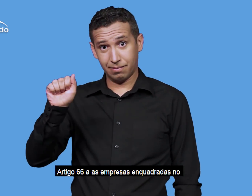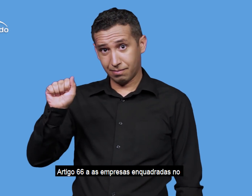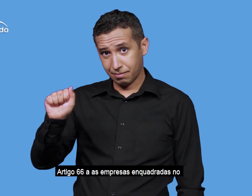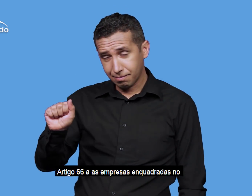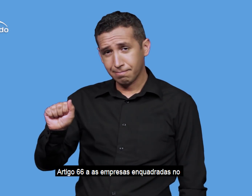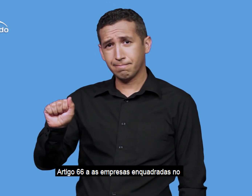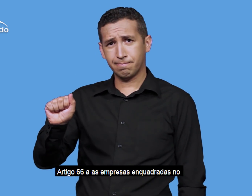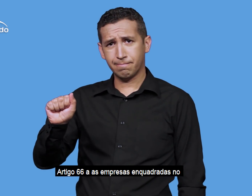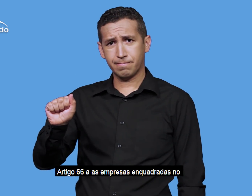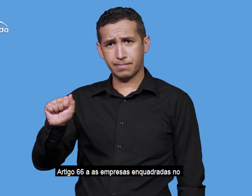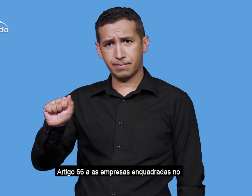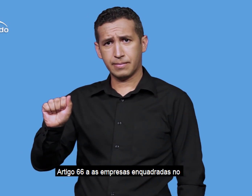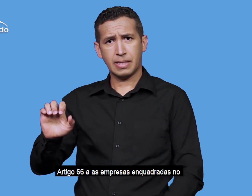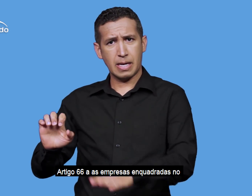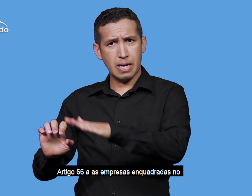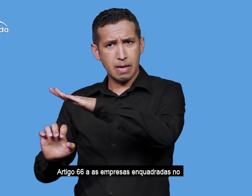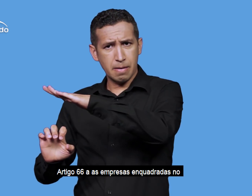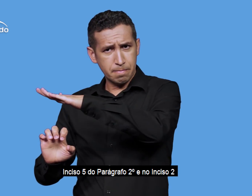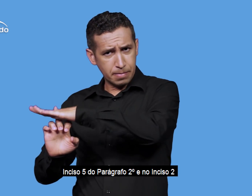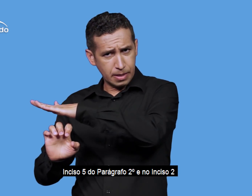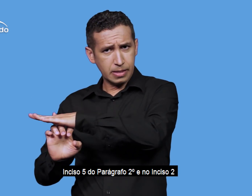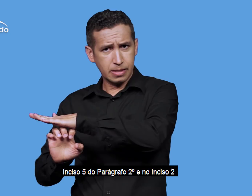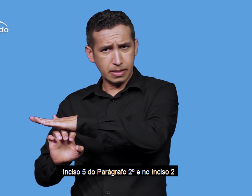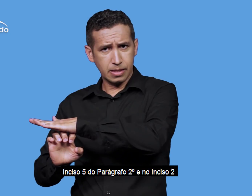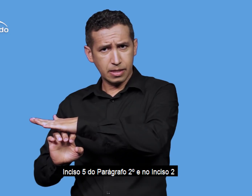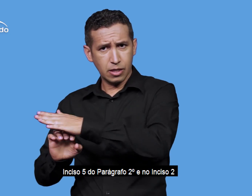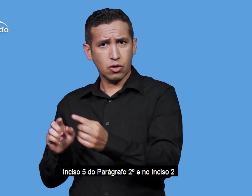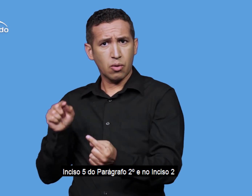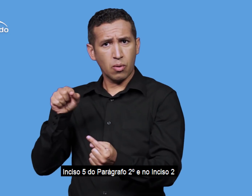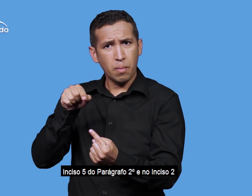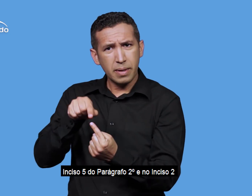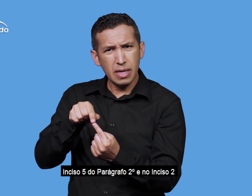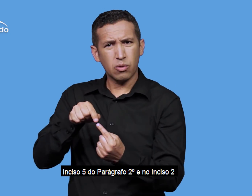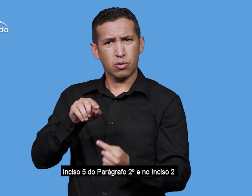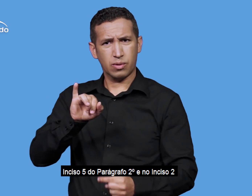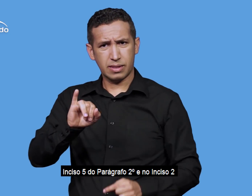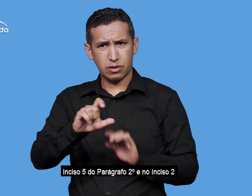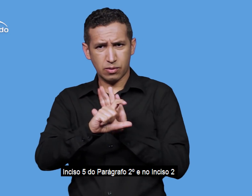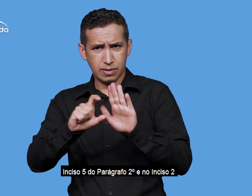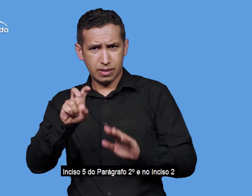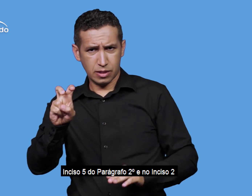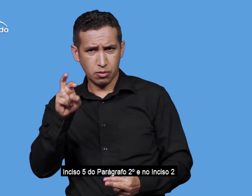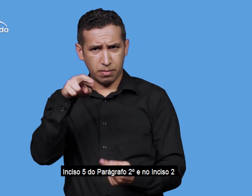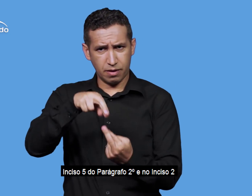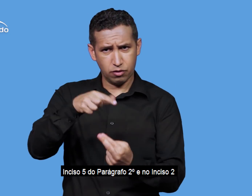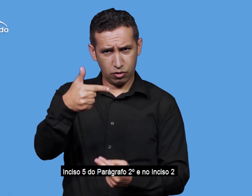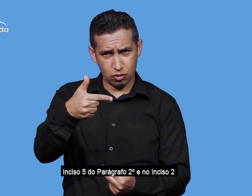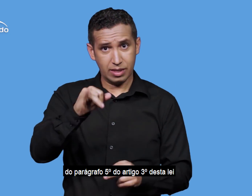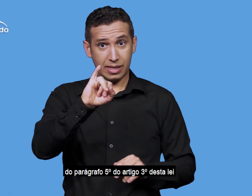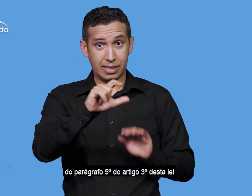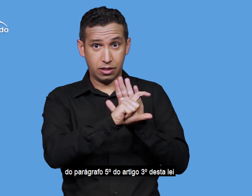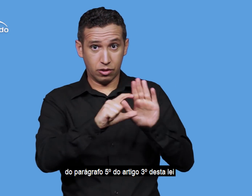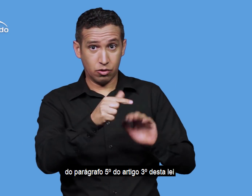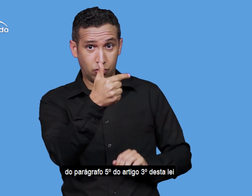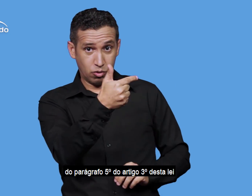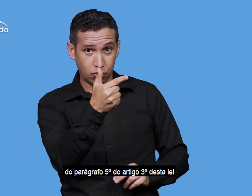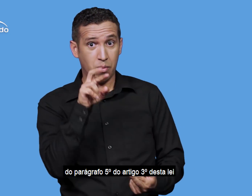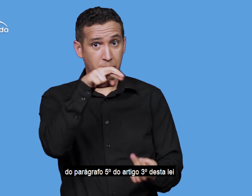a as empresas enquadradas no inciso 5 do parágrafo 2º e no inciso 2 do parágrafo